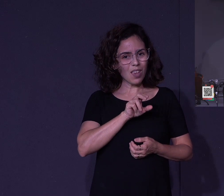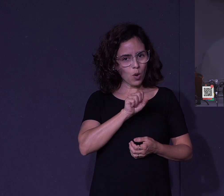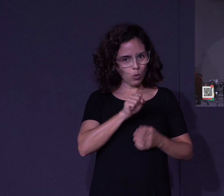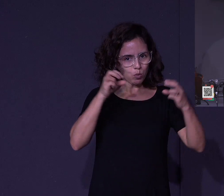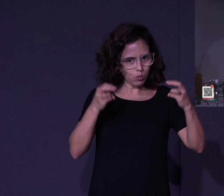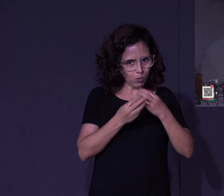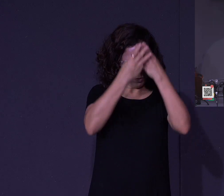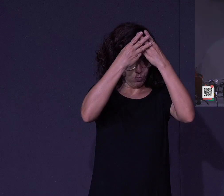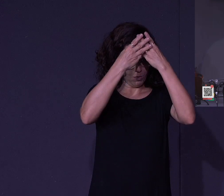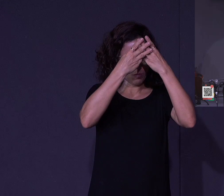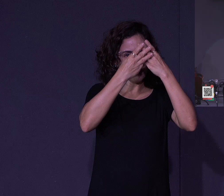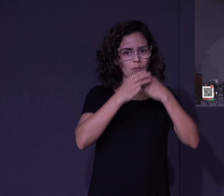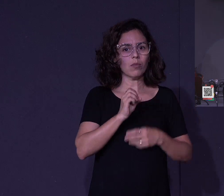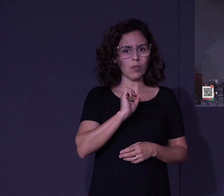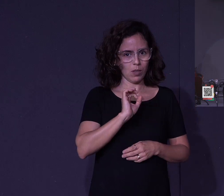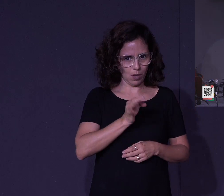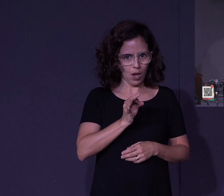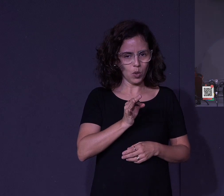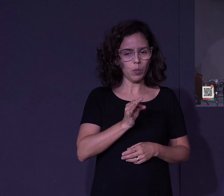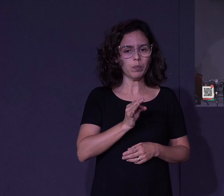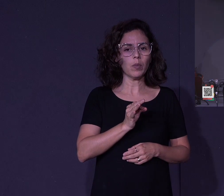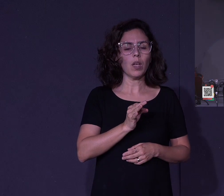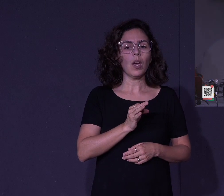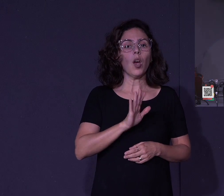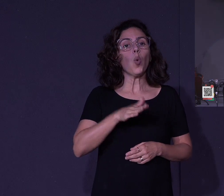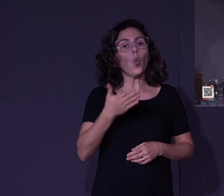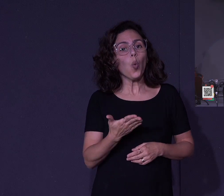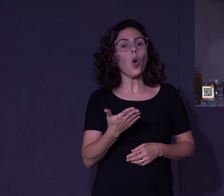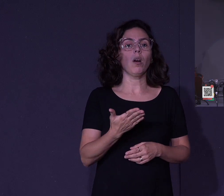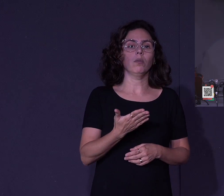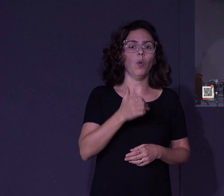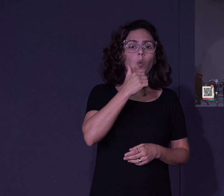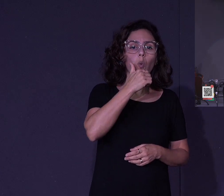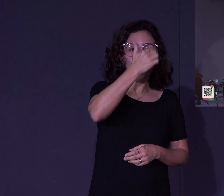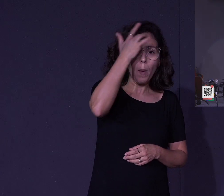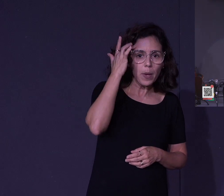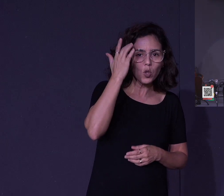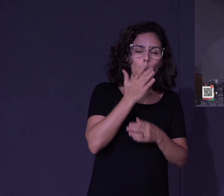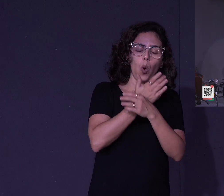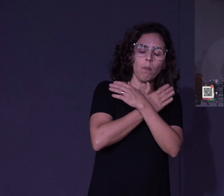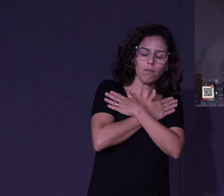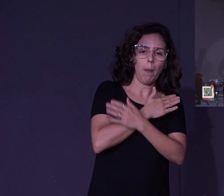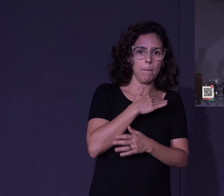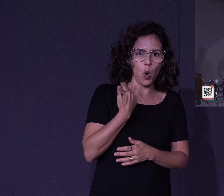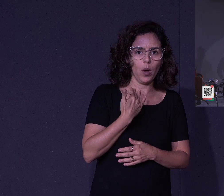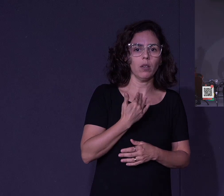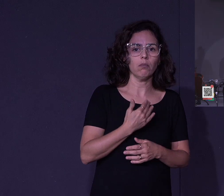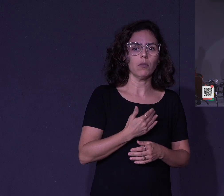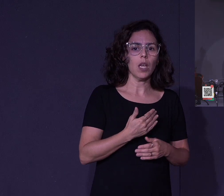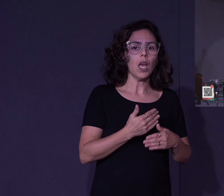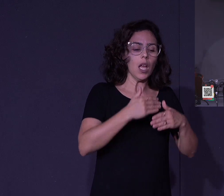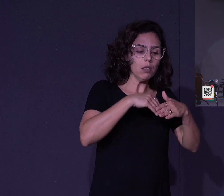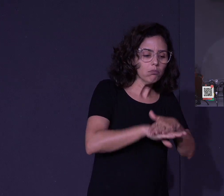Essa é uma orientação de Deuteronômio 21, verso 23. E também vemos essa prática em Atos capítulo 5, versos de 5 a 10,